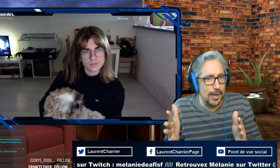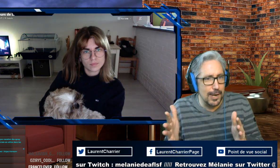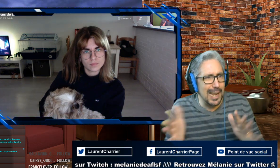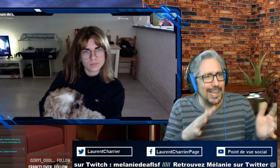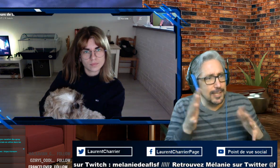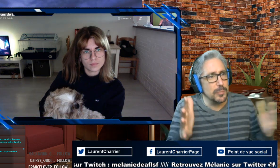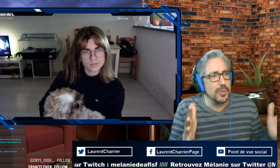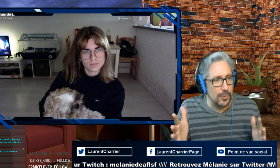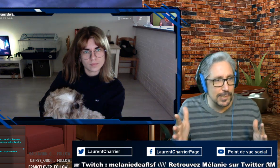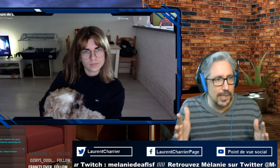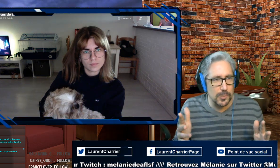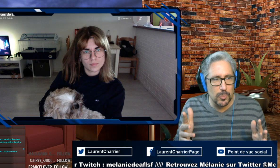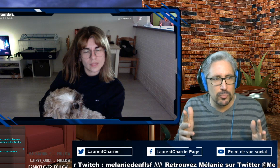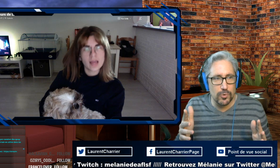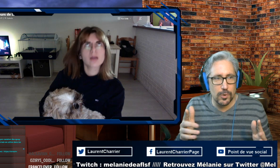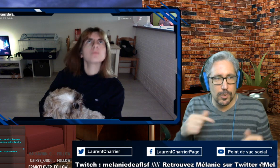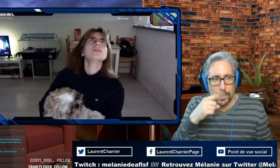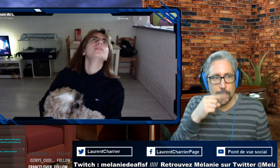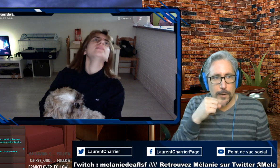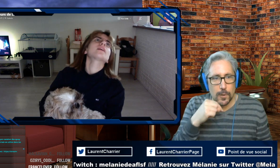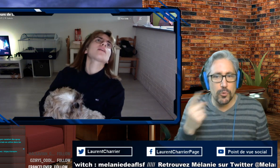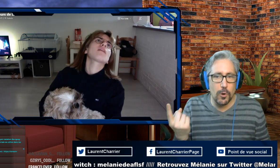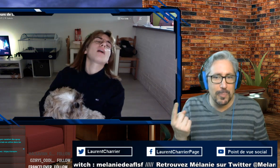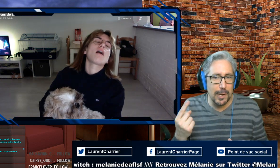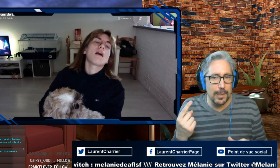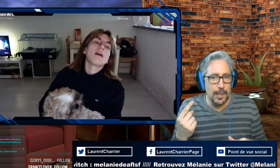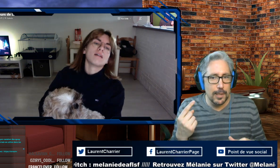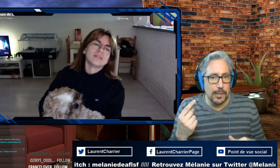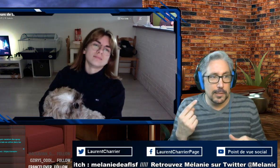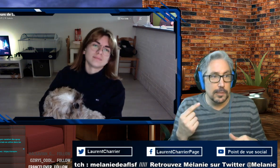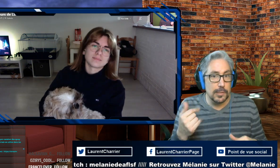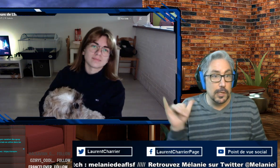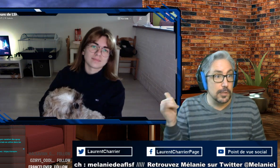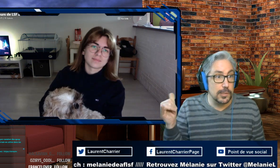Est-ce qu'il y a l'Académie française comme pour l'en parler?